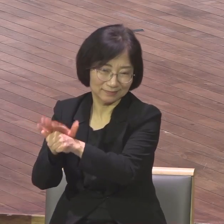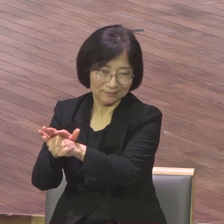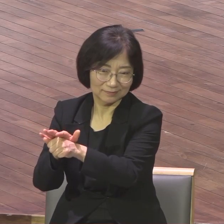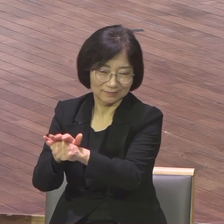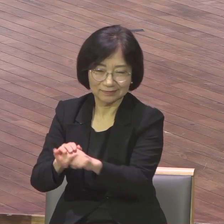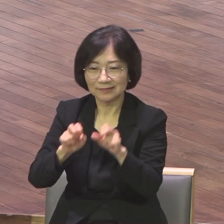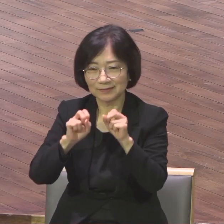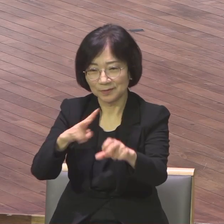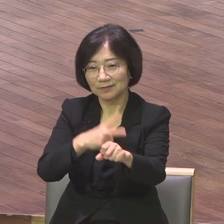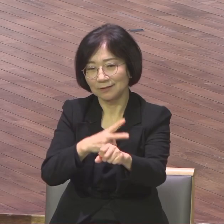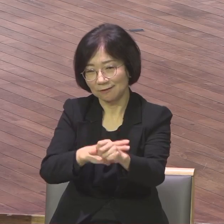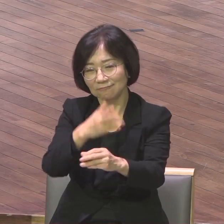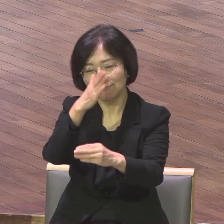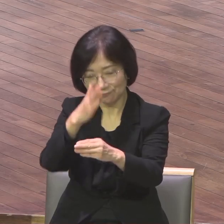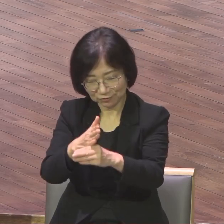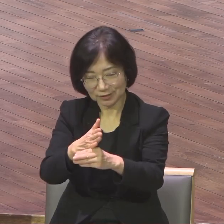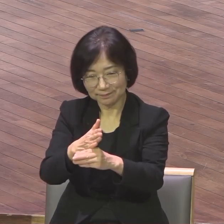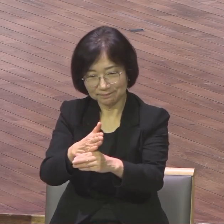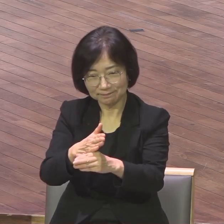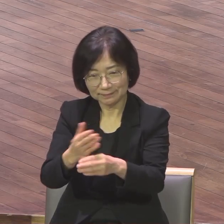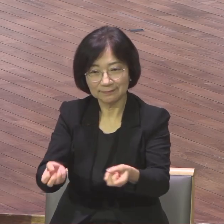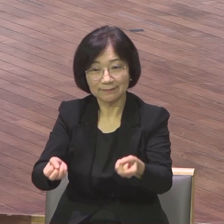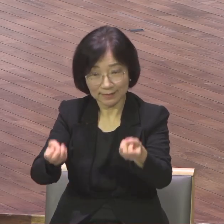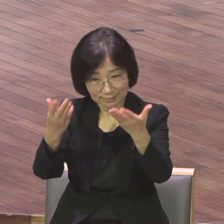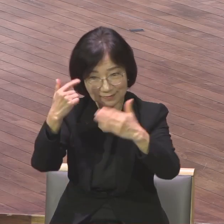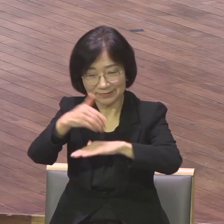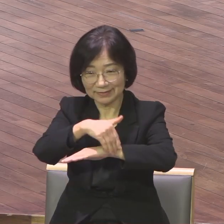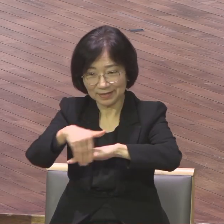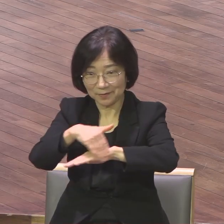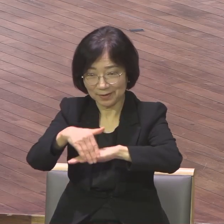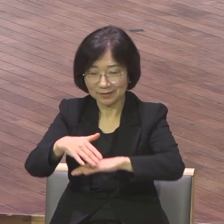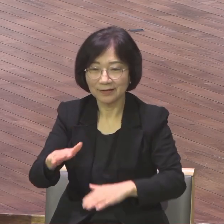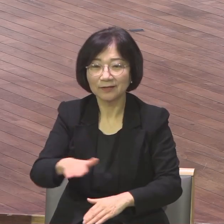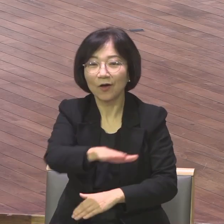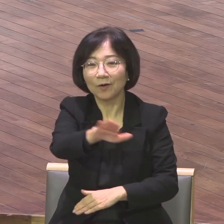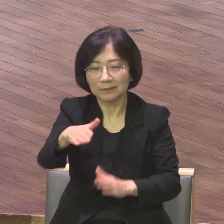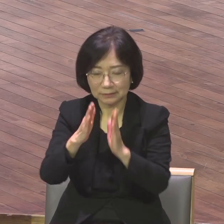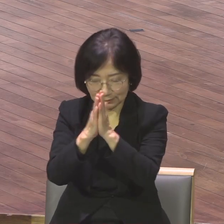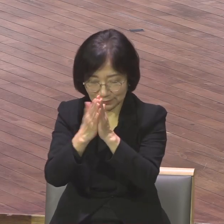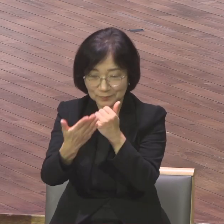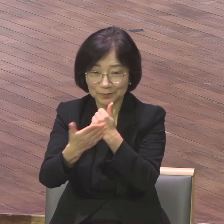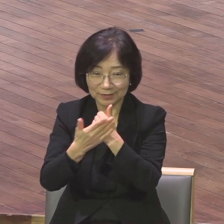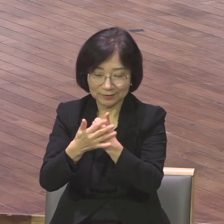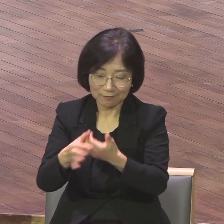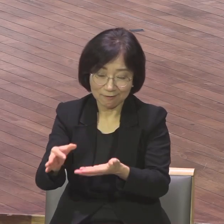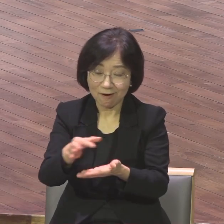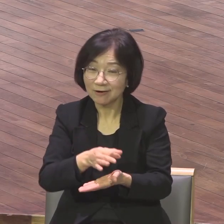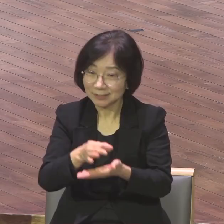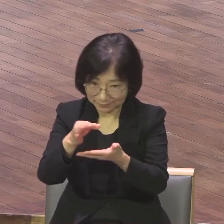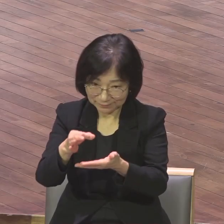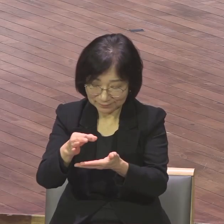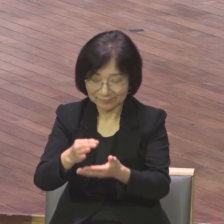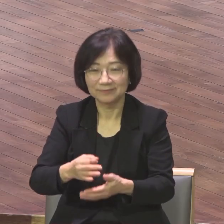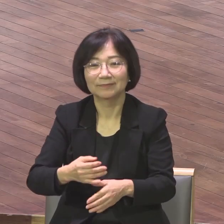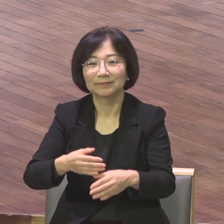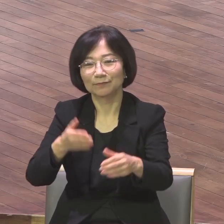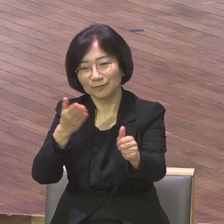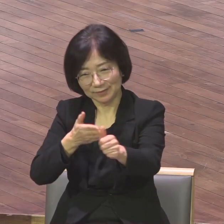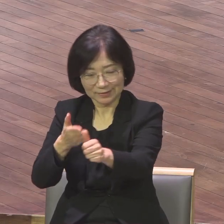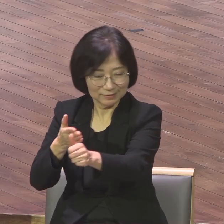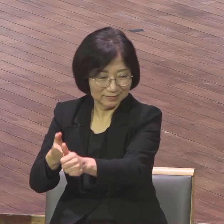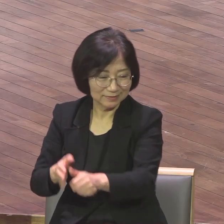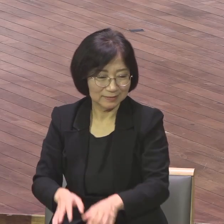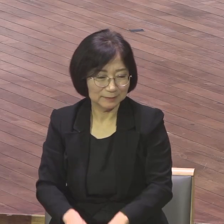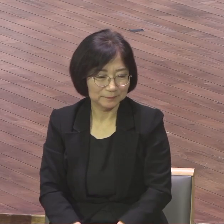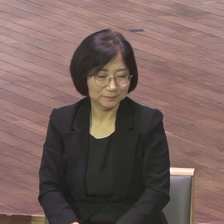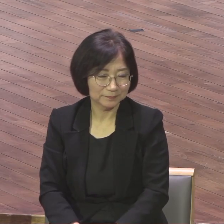그런 분위기로 만들어 갈 거예요. 여러분 기도하시고 또 헌금도 하셔서 광고 나갔잖아요. 하나님 앞에 감사함을 해야